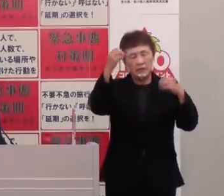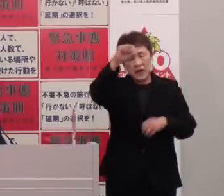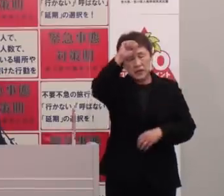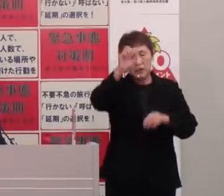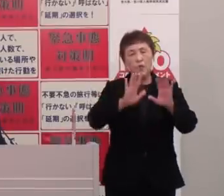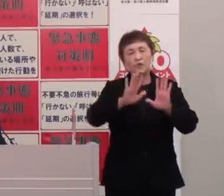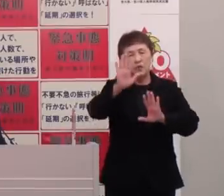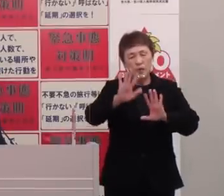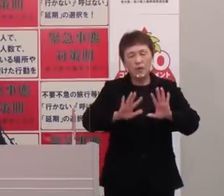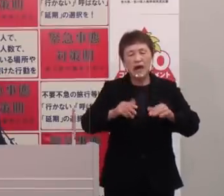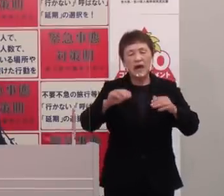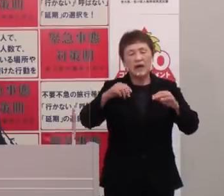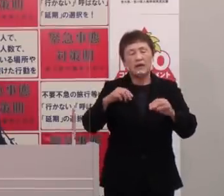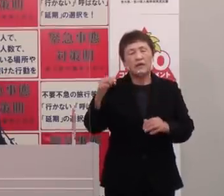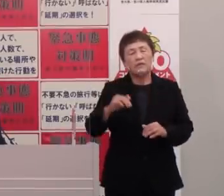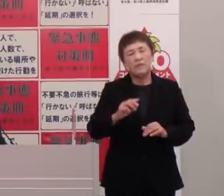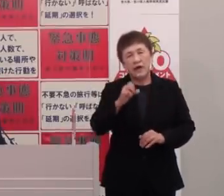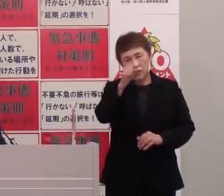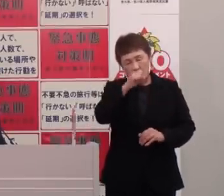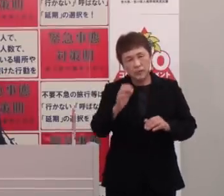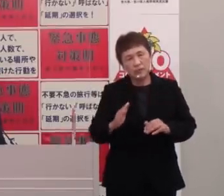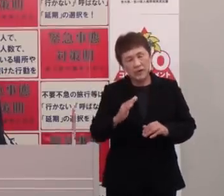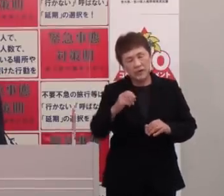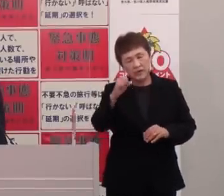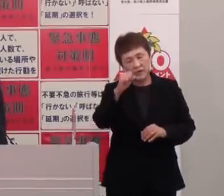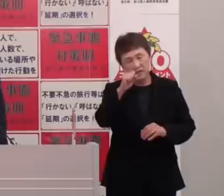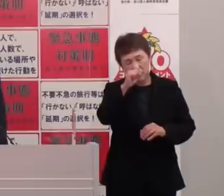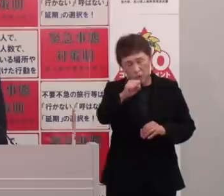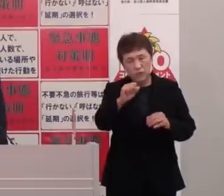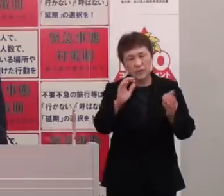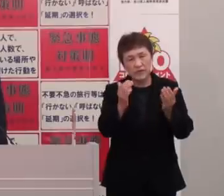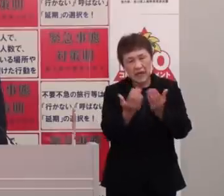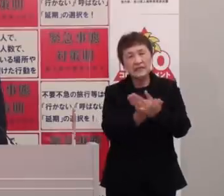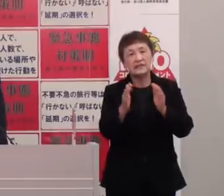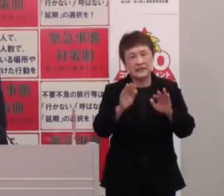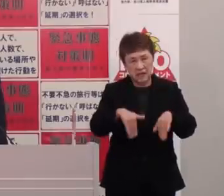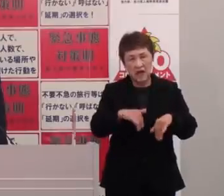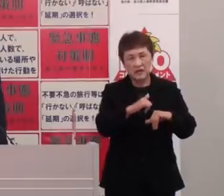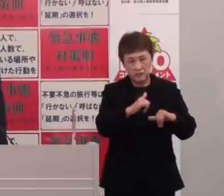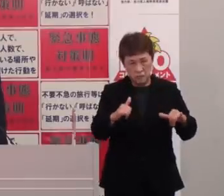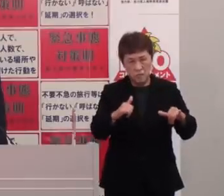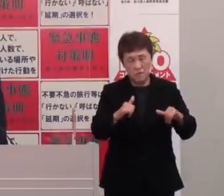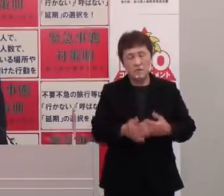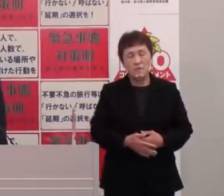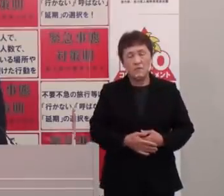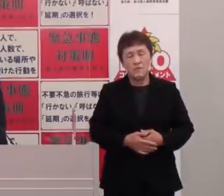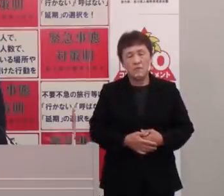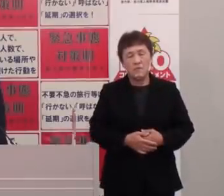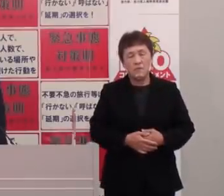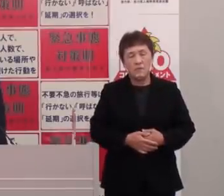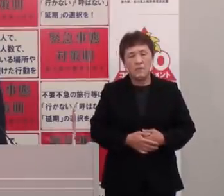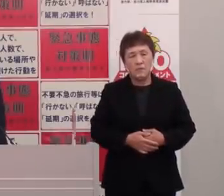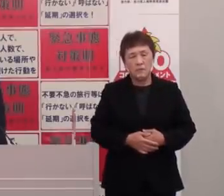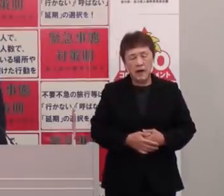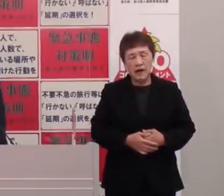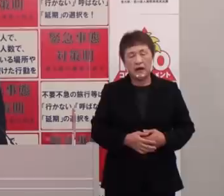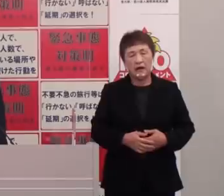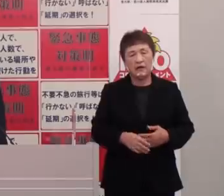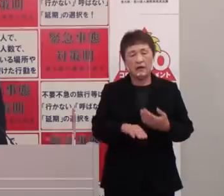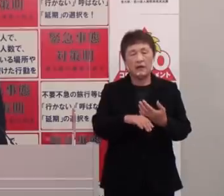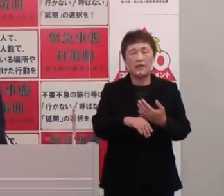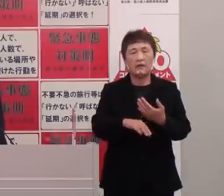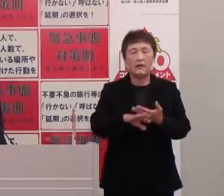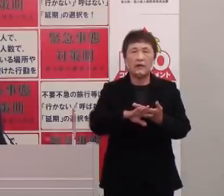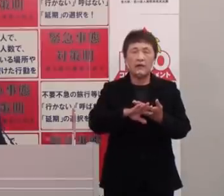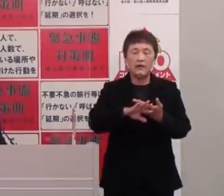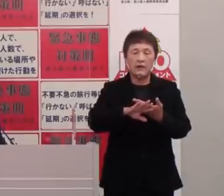快した、軽くなった方や、コロナ感染症以外の要因による過量治療の必要な方を受け入